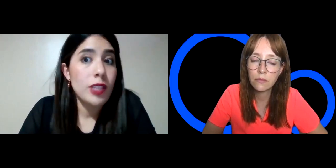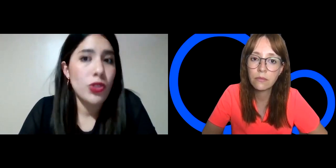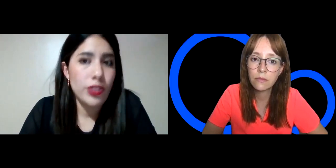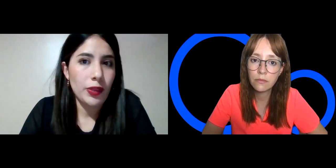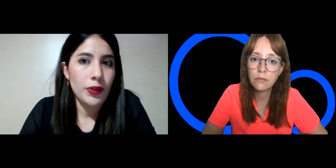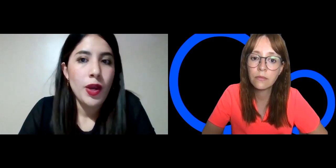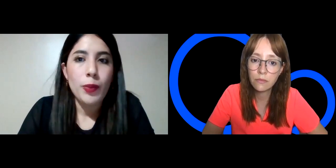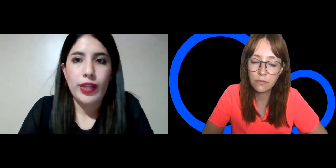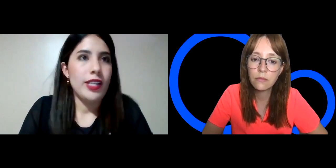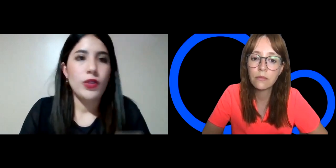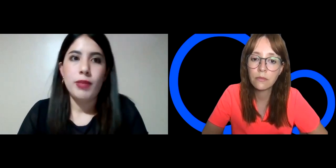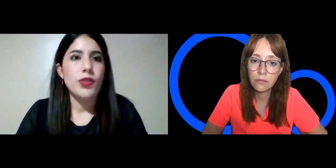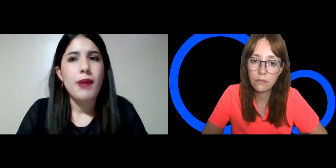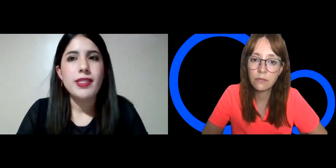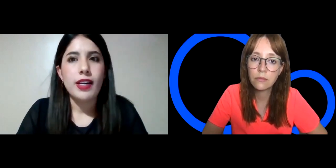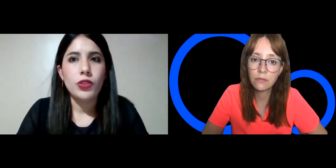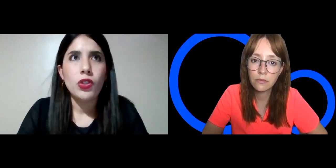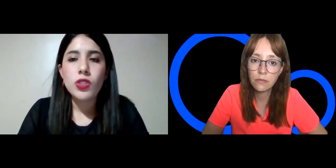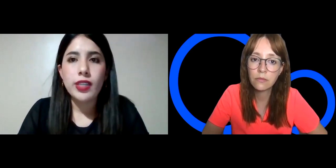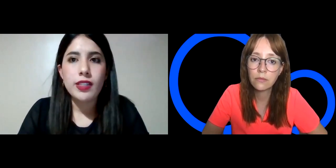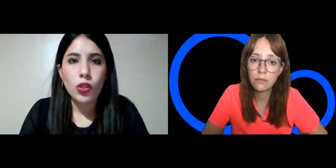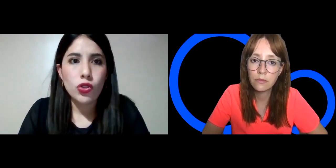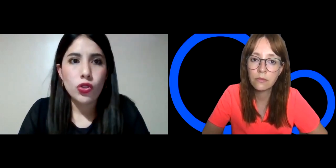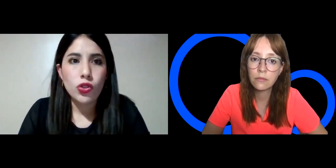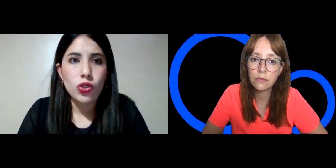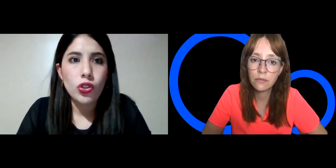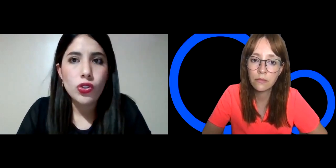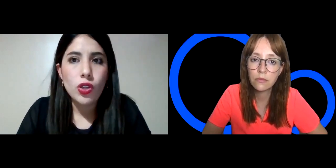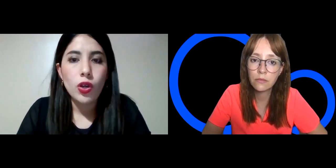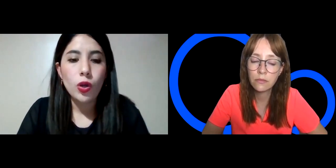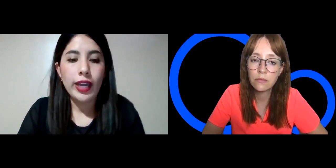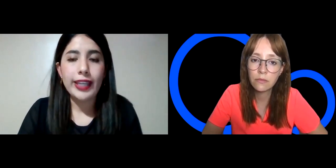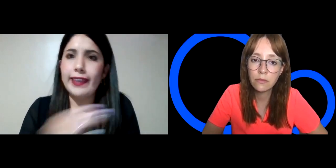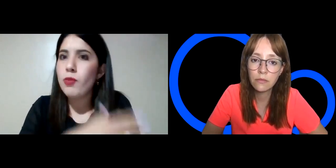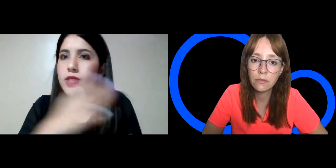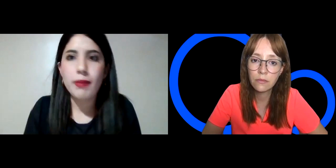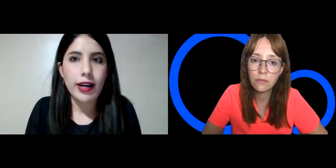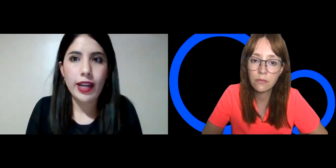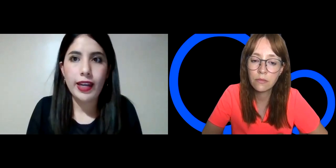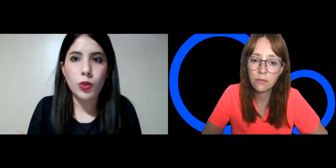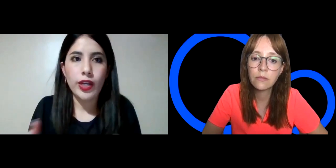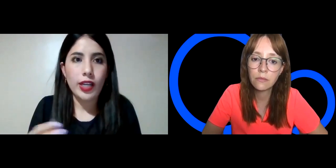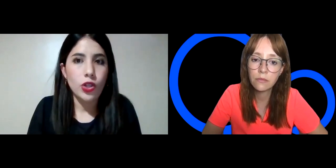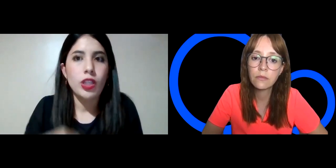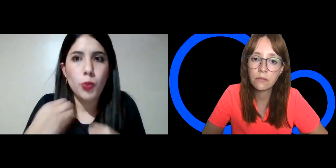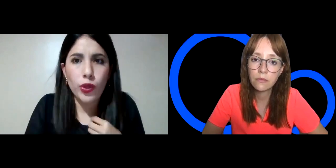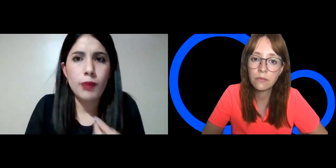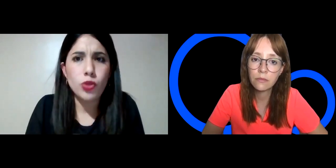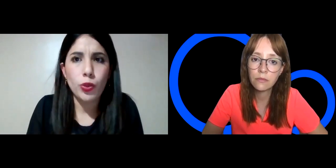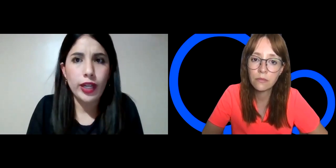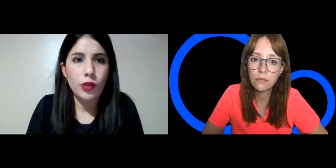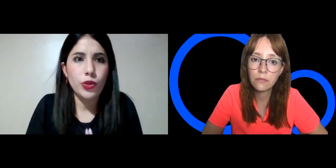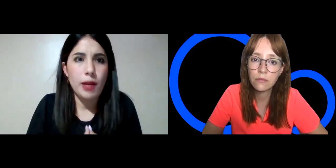que es muy cierto, porque es lo que mencionaba hace rato, ¿no? Si nosotros quitáramos esa barrera de la comunicación y